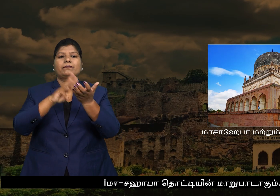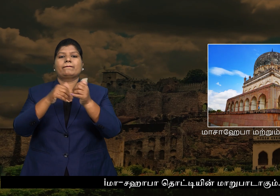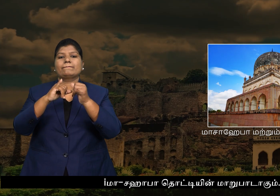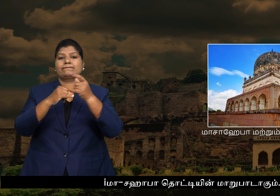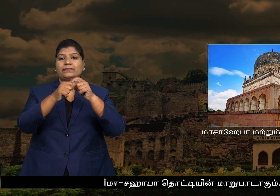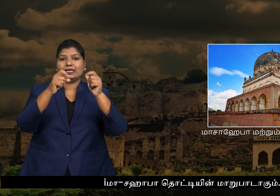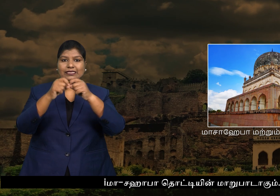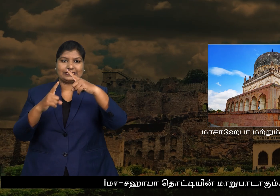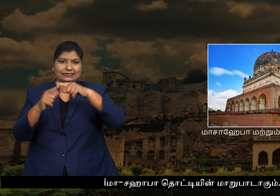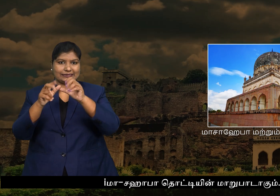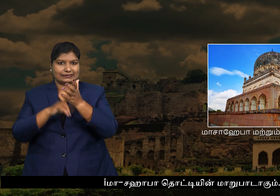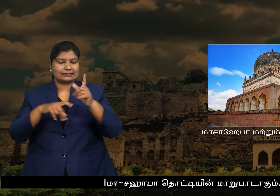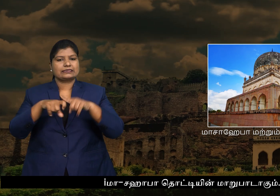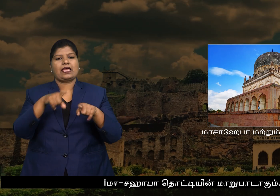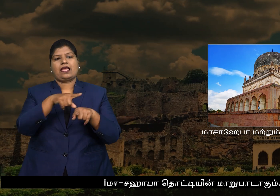தொட்டியின் மாறுபாடாகும்.